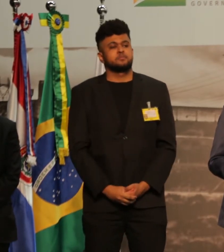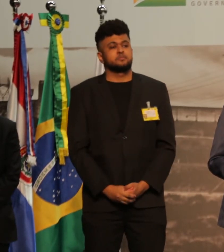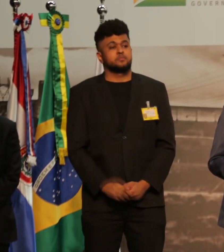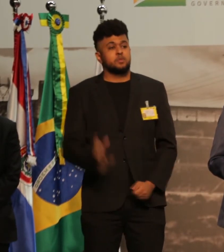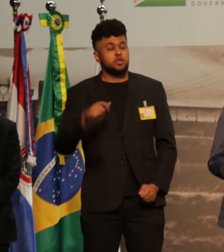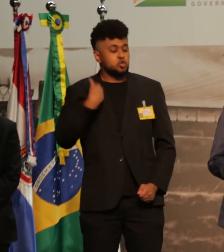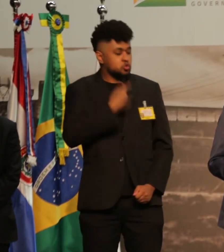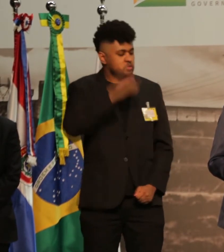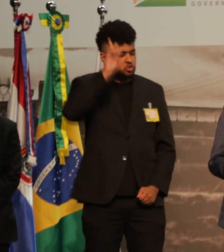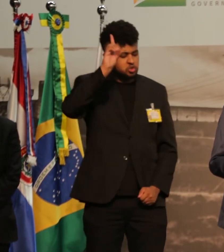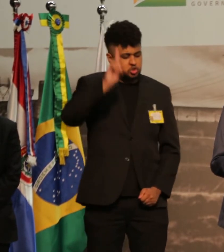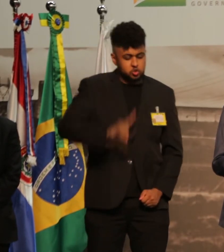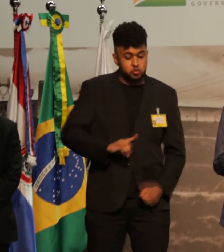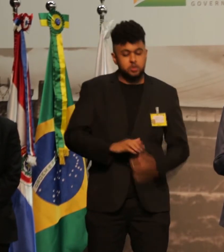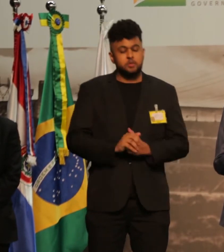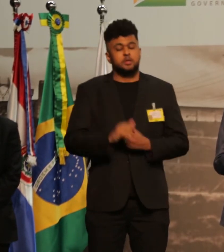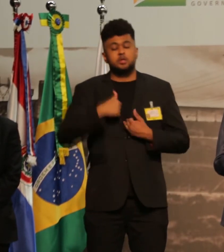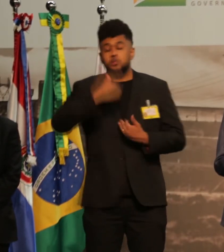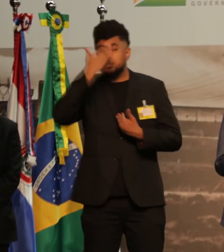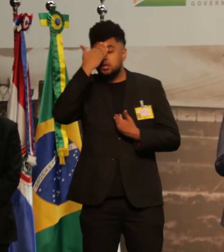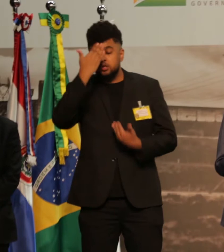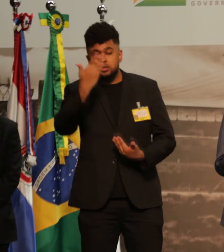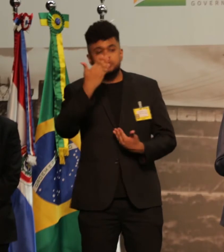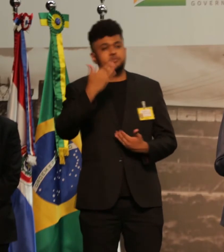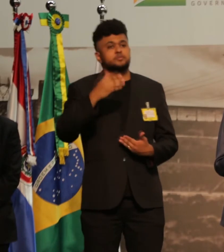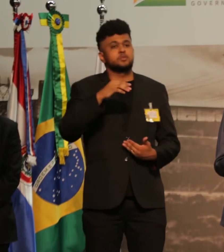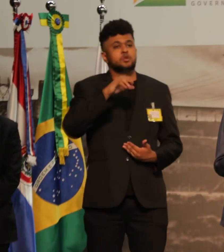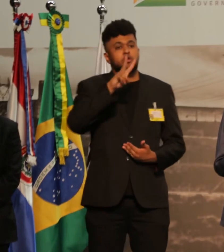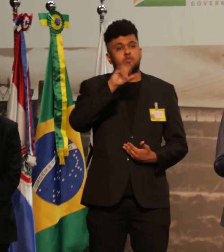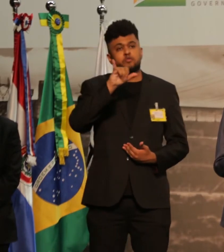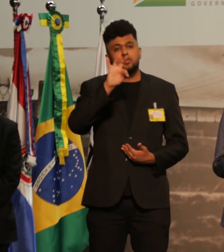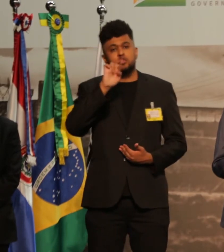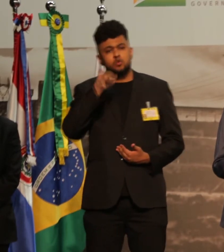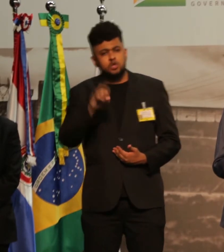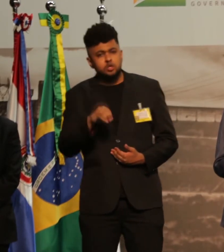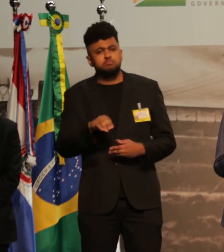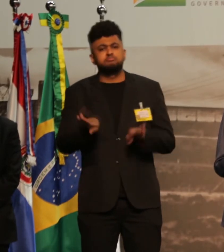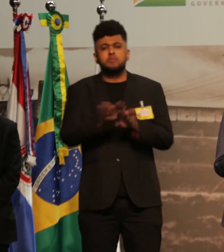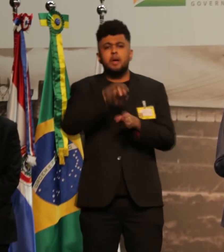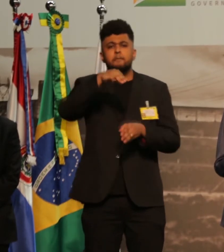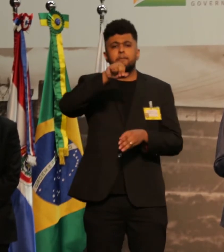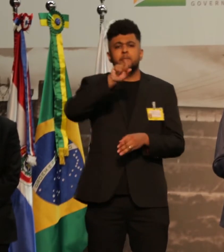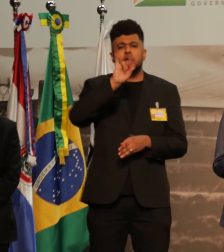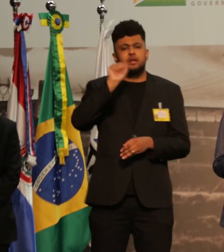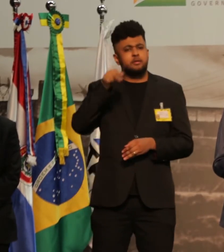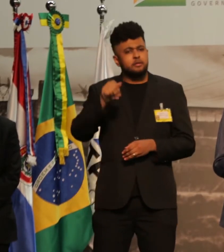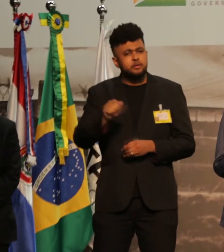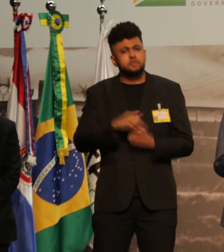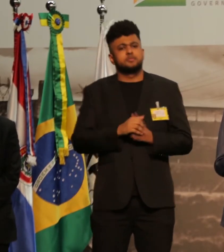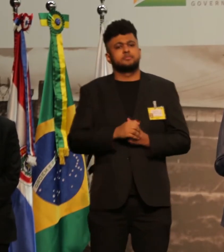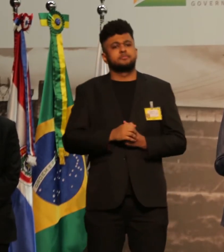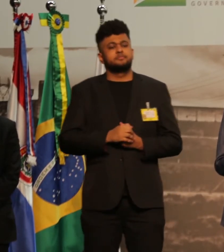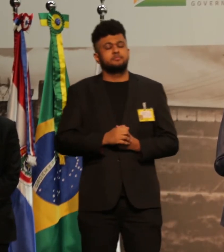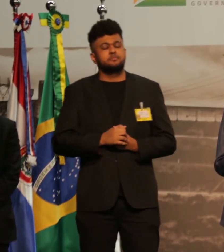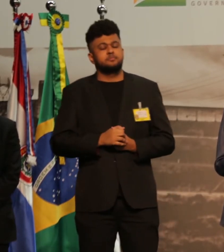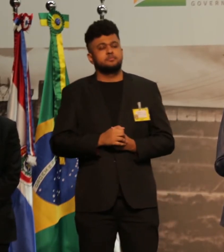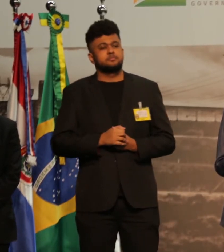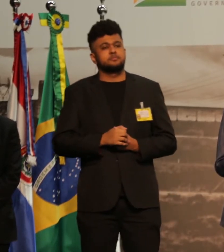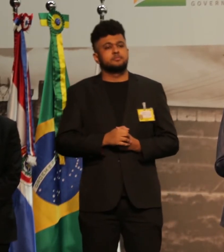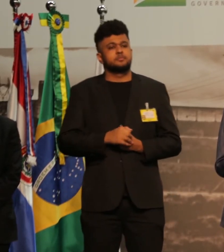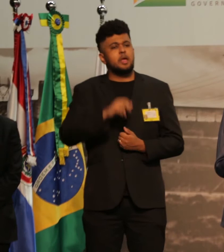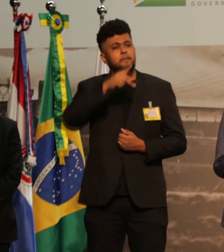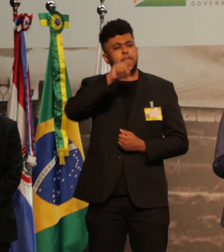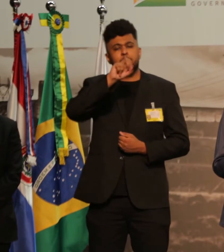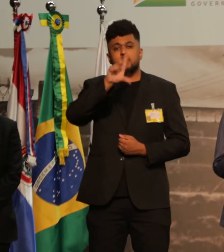Da nossa diretoria executiva, agradeço aos doutores Torino, doutora Mariana, almirante Rizzi, general Carbonel, almirante